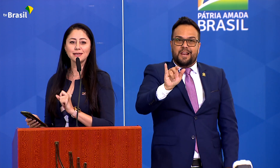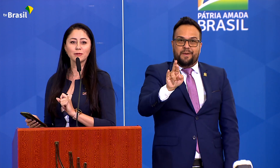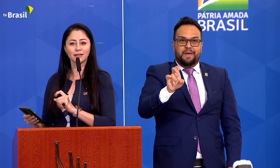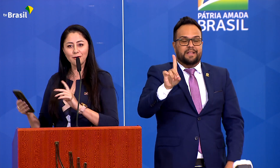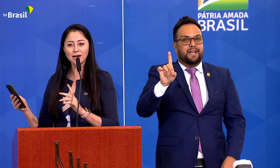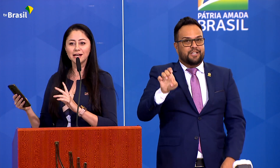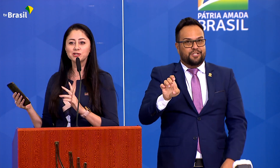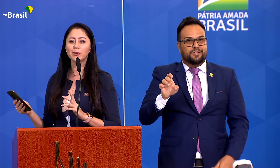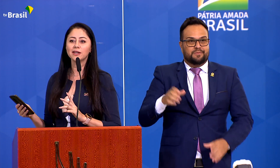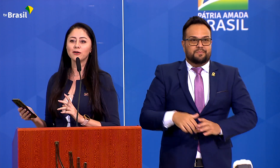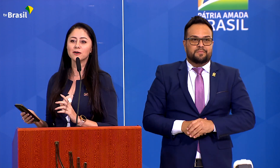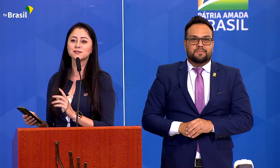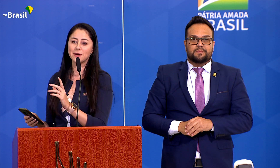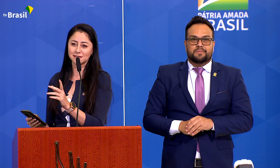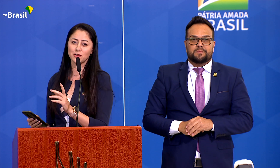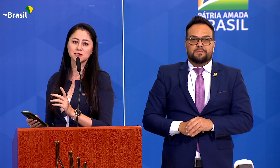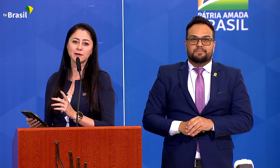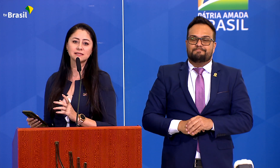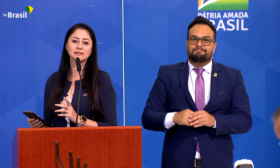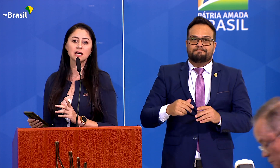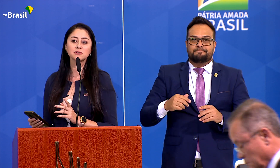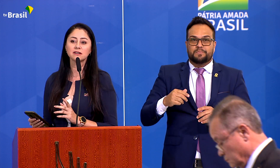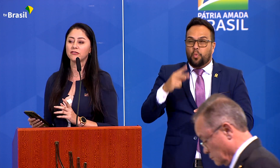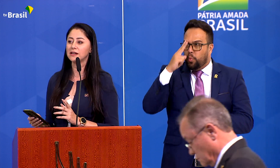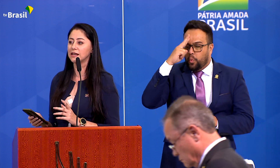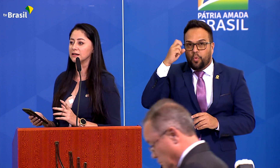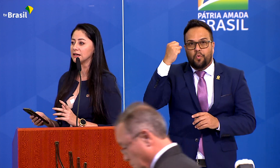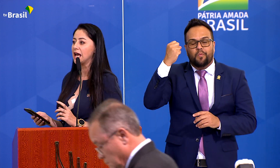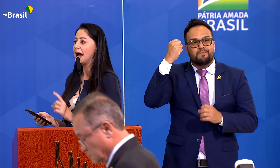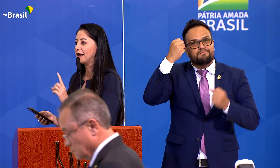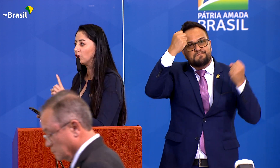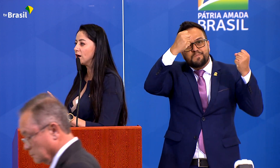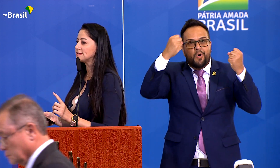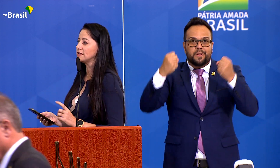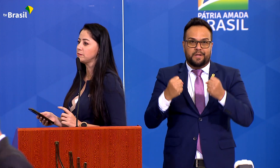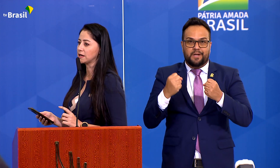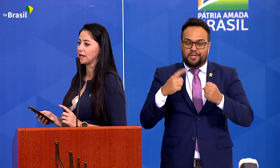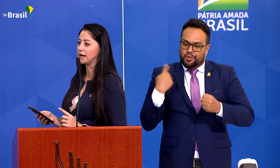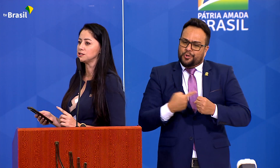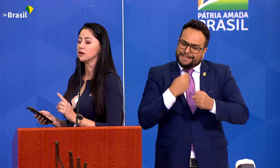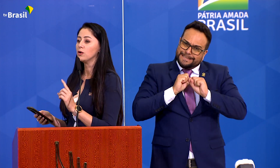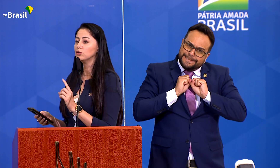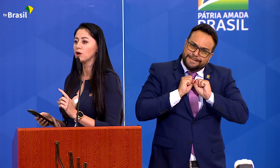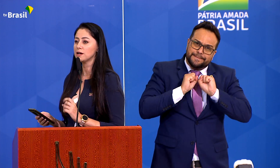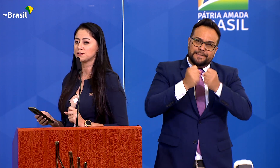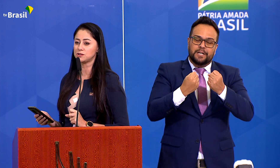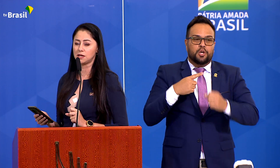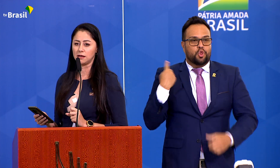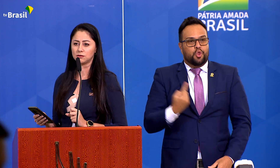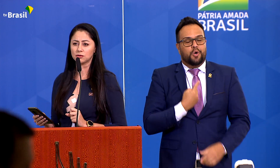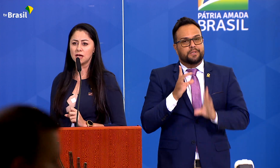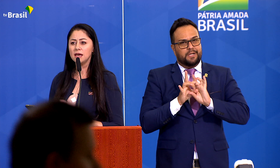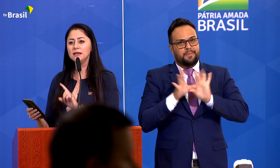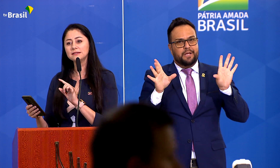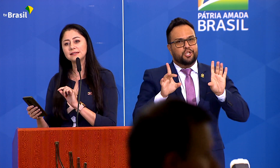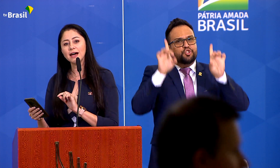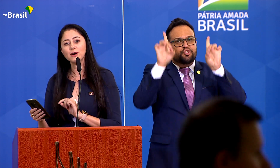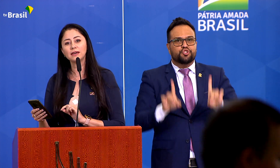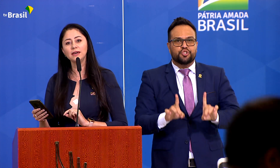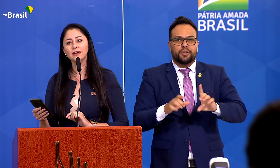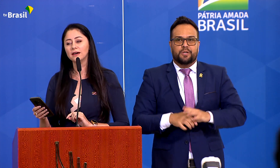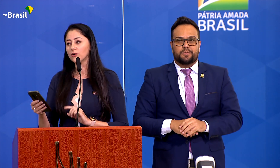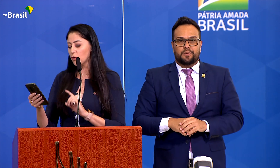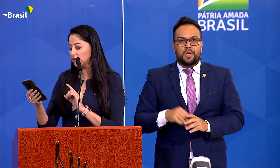que tá lá em cima tão grande poderoso mas que nós precisamos defender a nossa liberdade o nosso direito